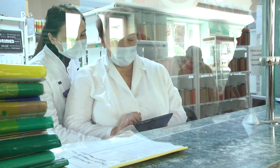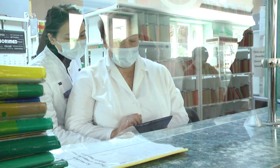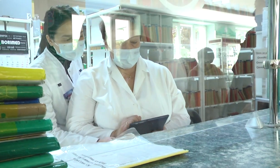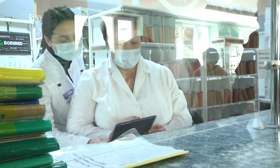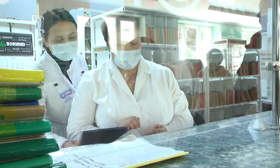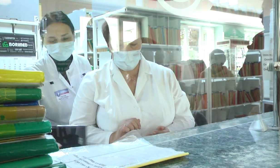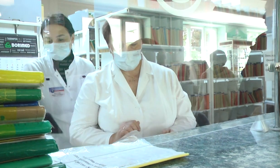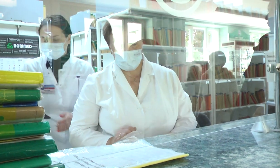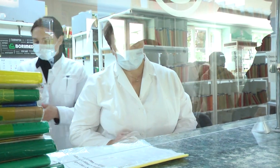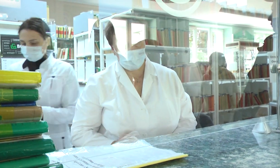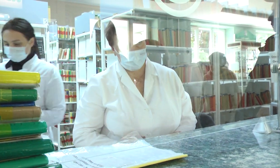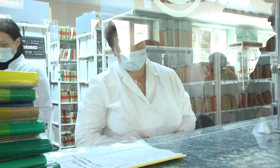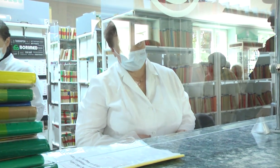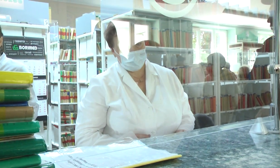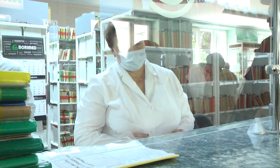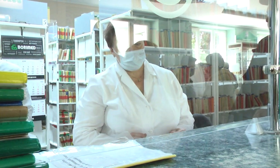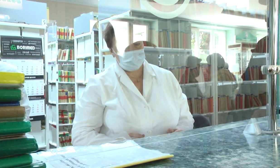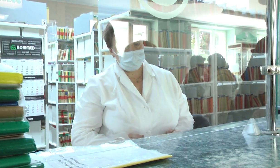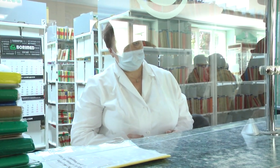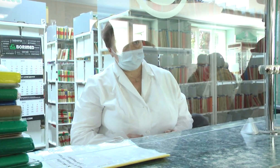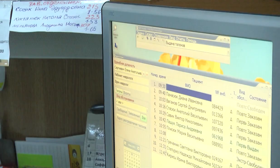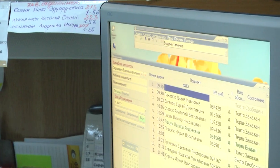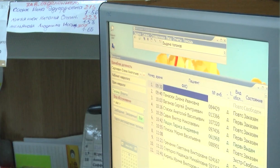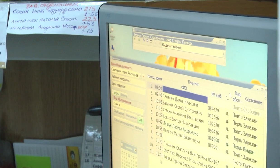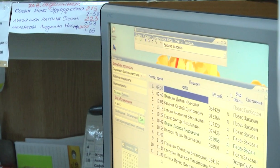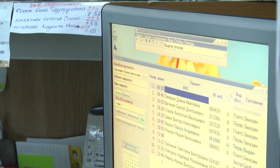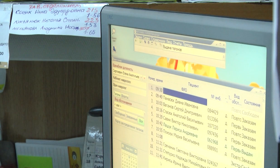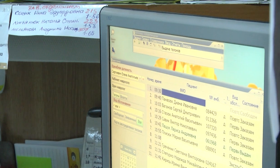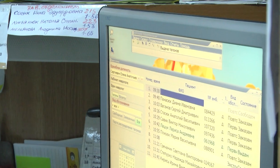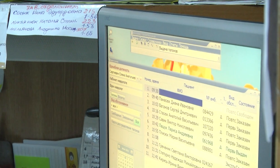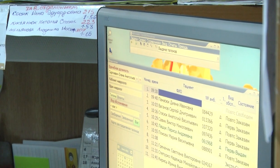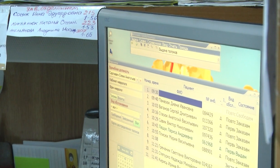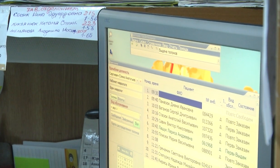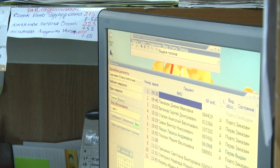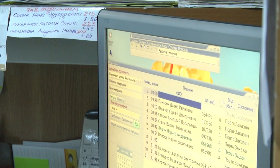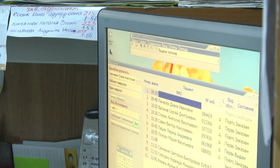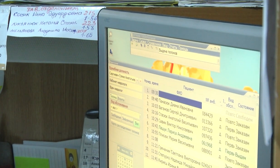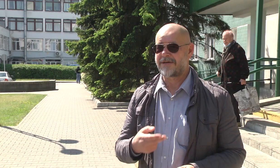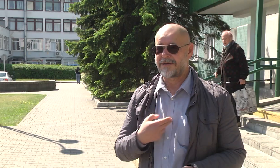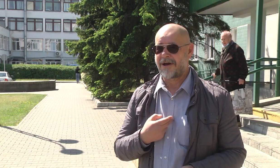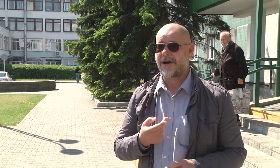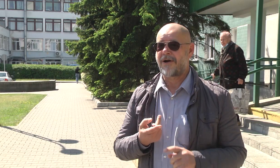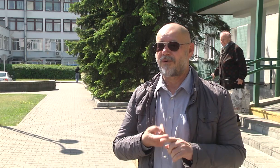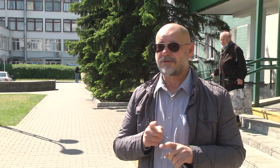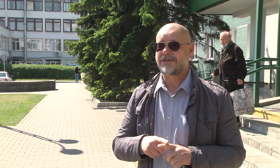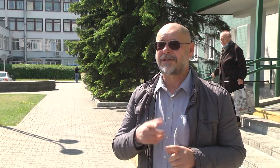любого вопроса, будь то получение больничного, запись к врачу или даже оказание первой медицинской помощи.